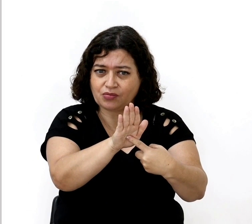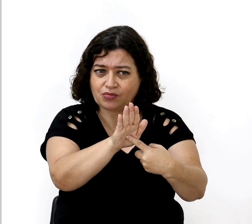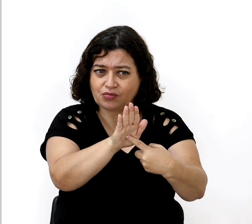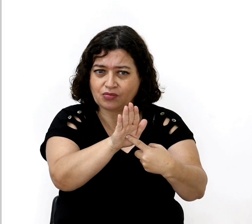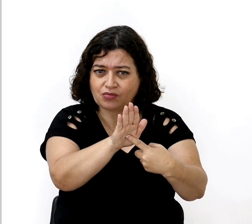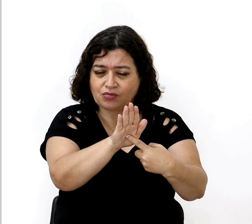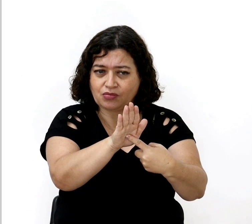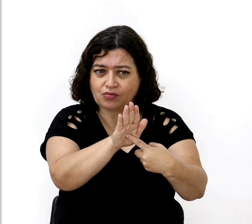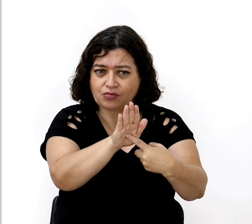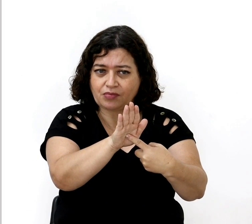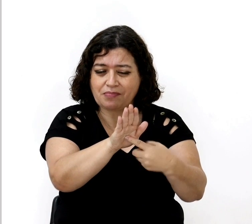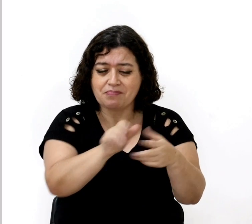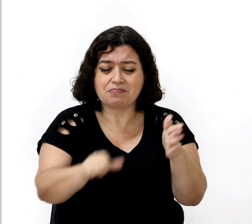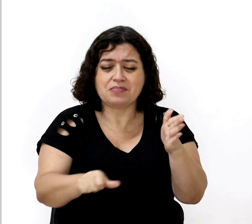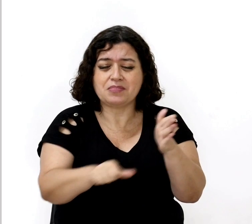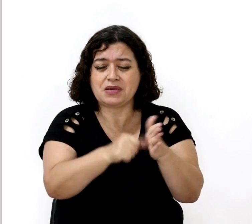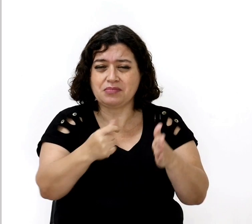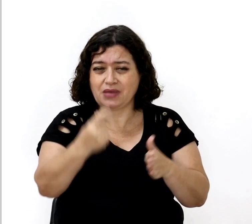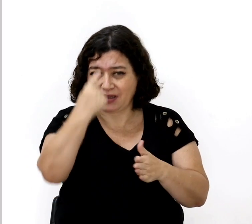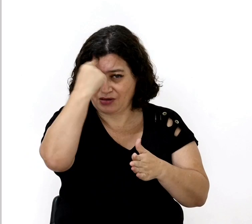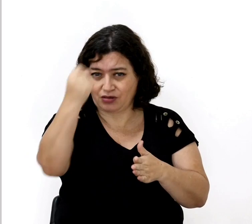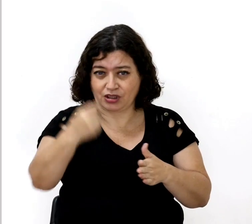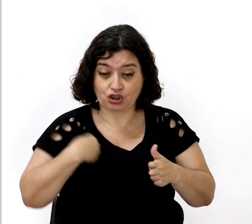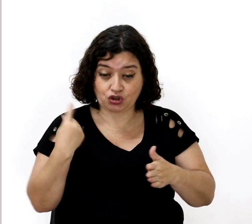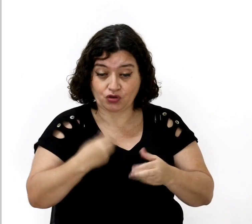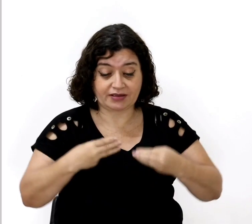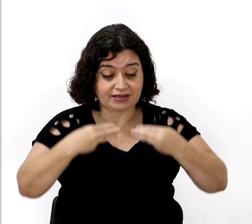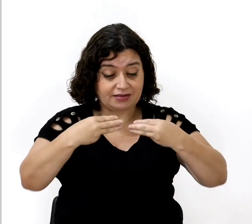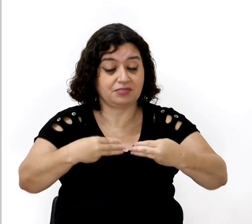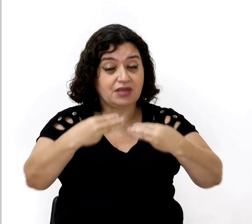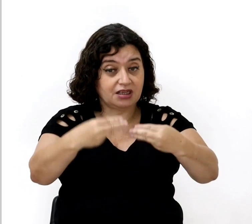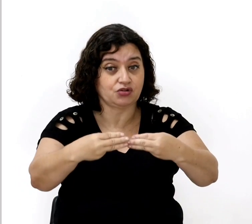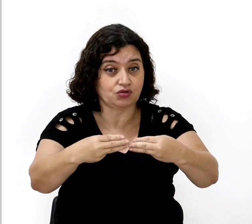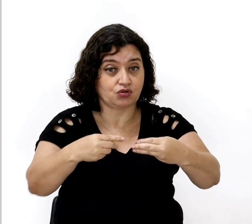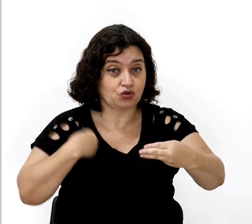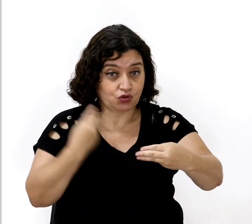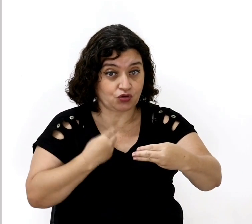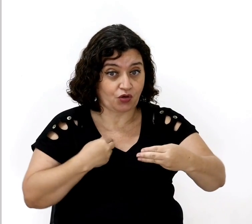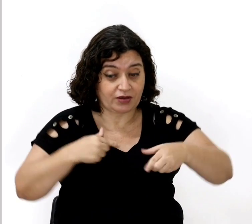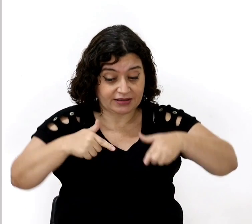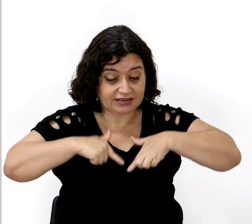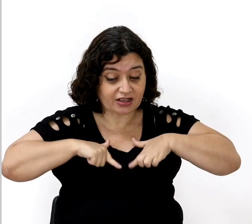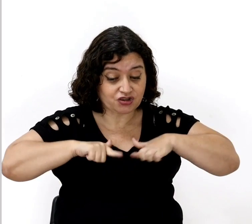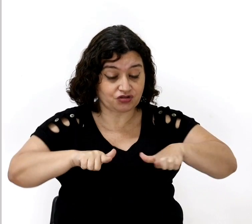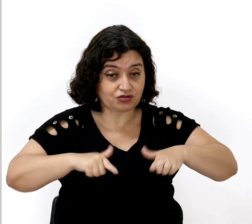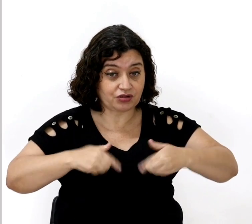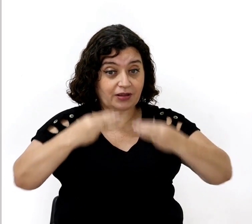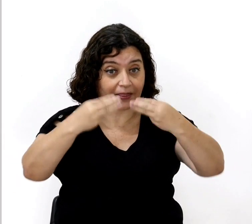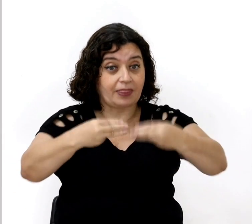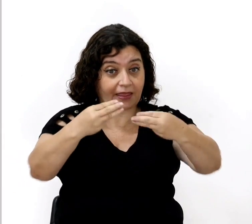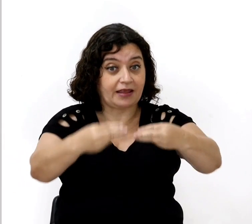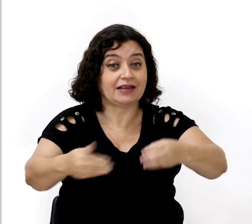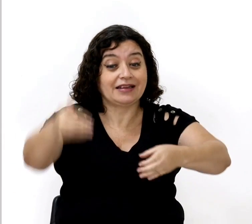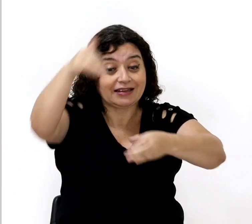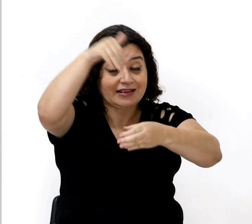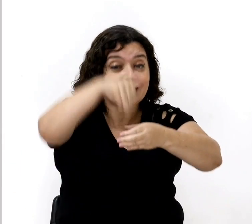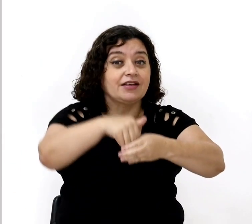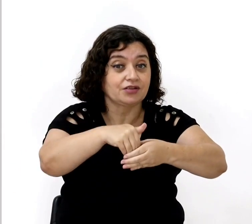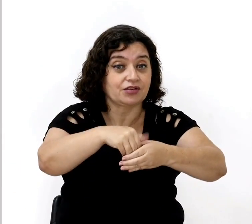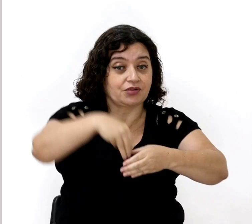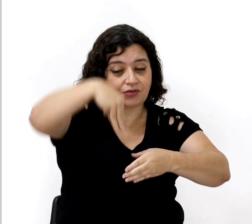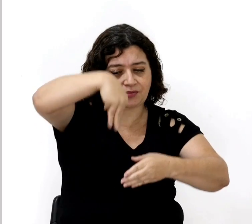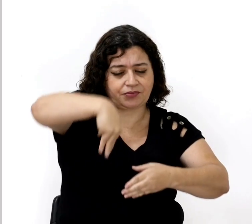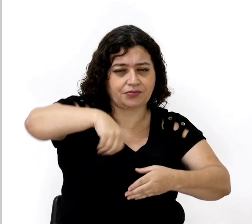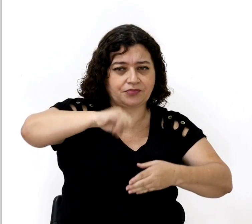nos denominam. Primeiro, na ideia de que nós somos ministros, ou seja, nós atuamos em ministérios. E ministros,